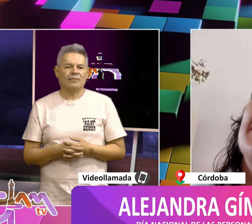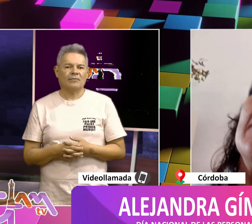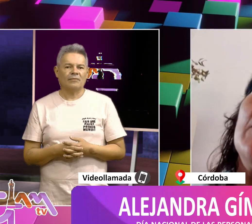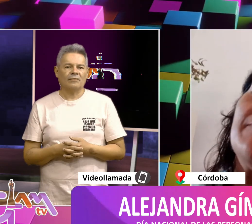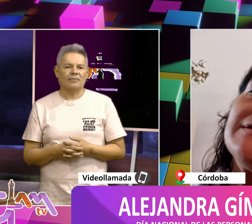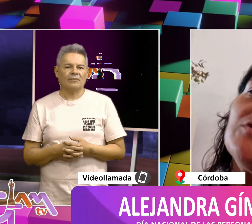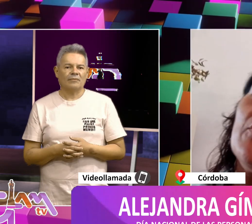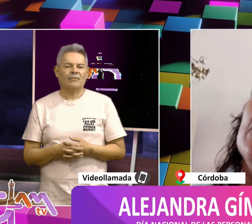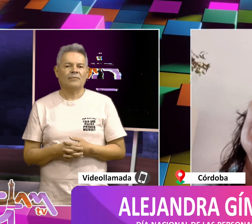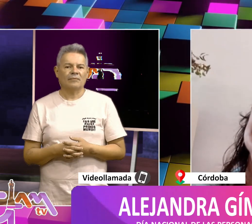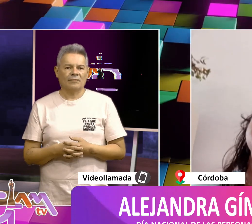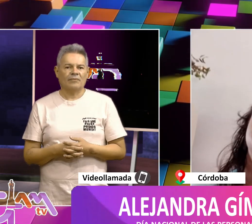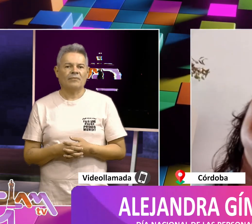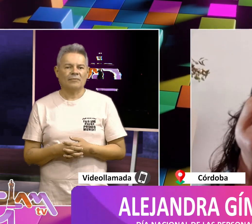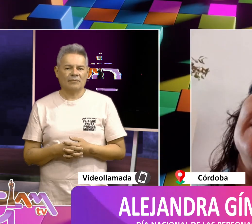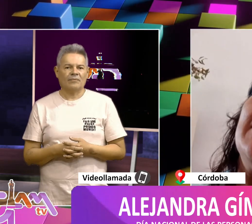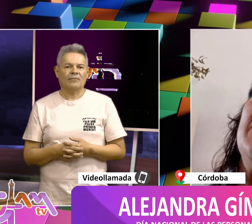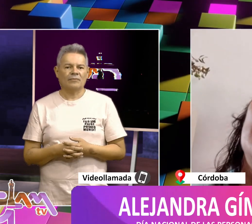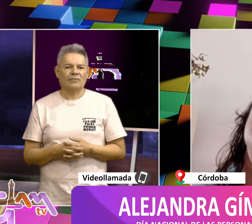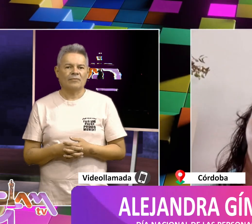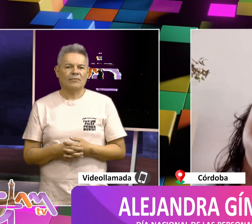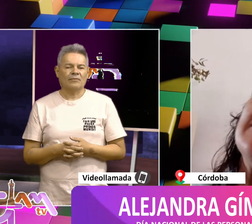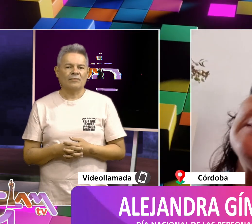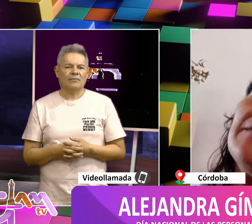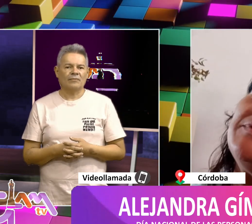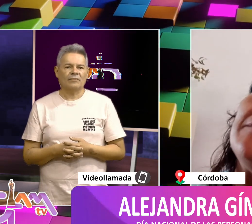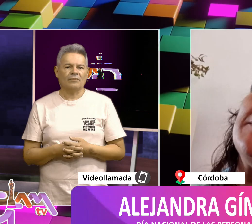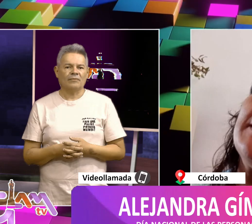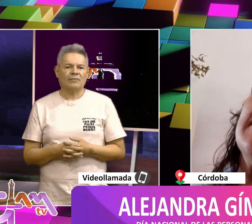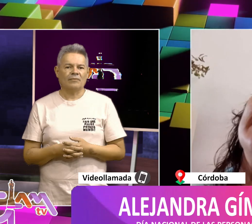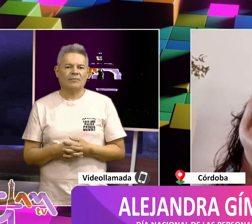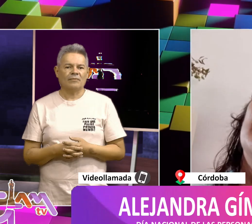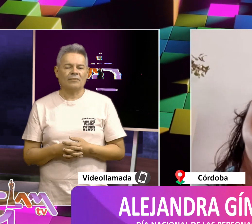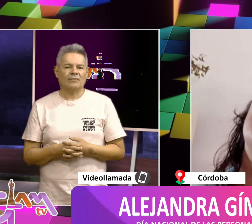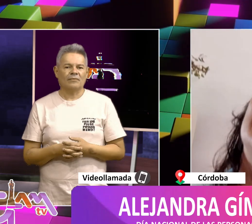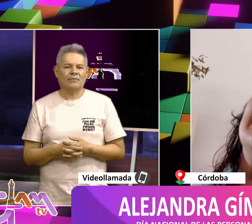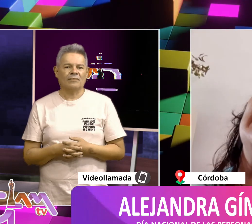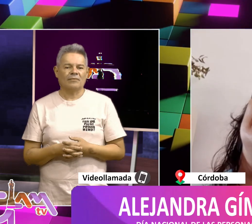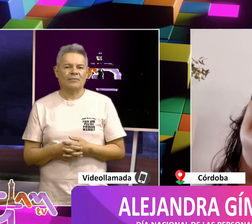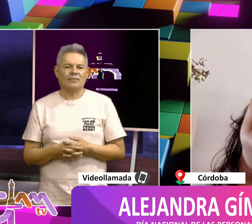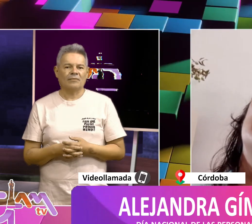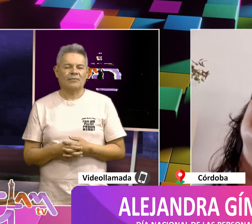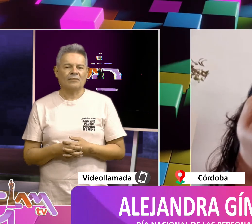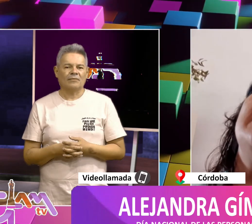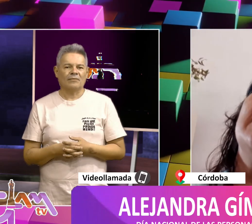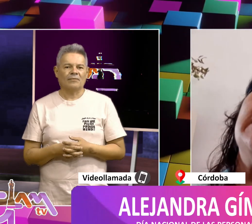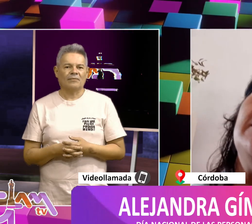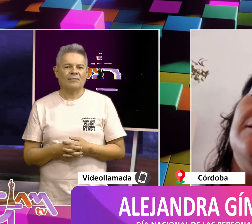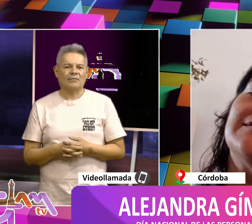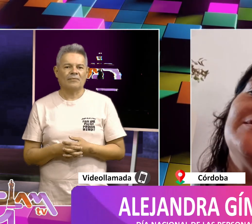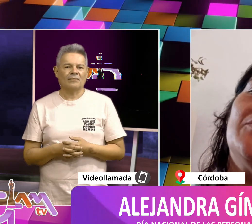la primera escuela para sordos en Buenos Aires, y hoy 23 de septiembre se conmemora el Día de la Lengua de